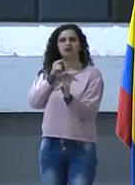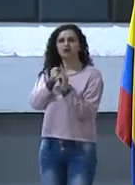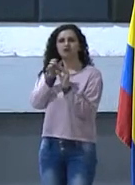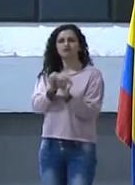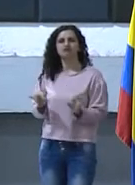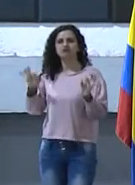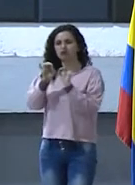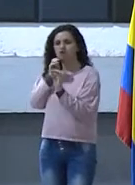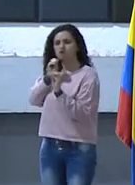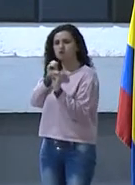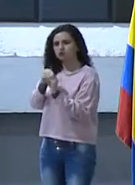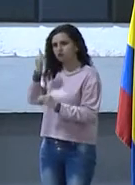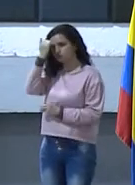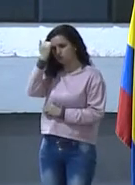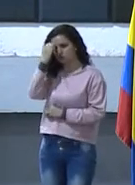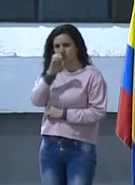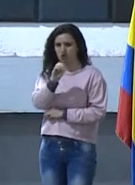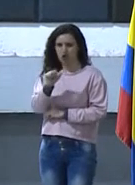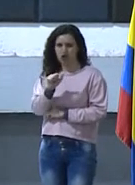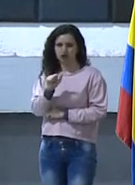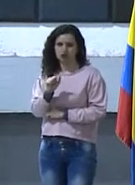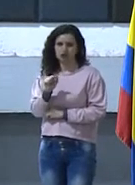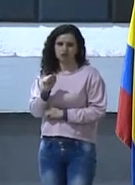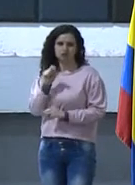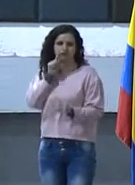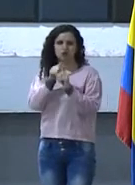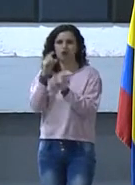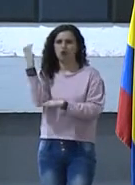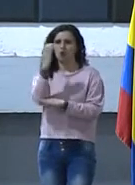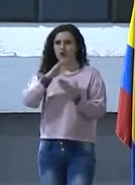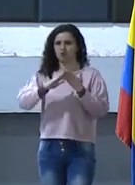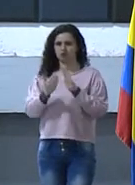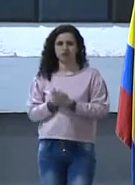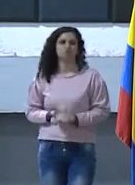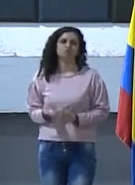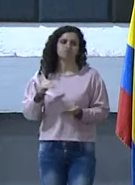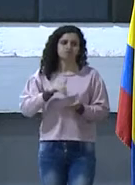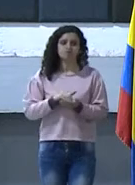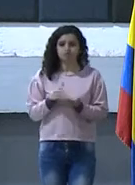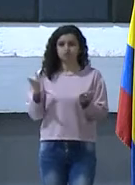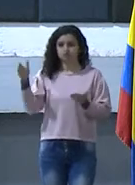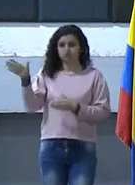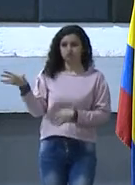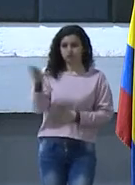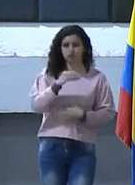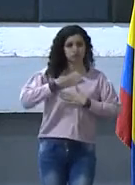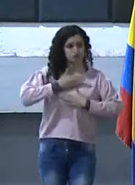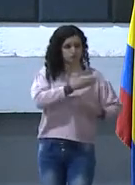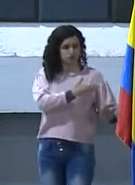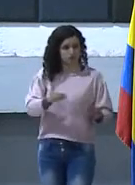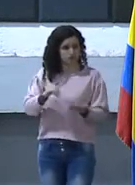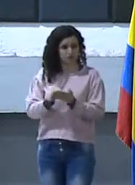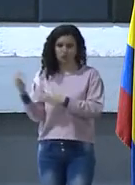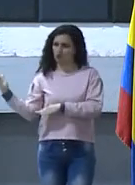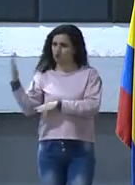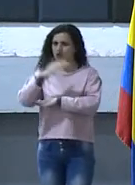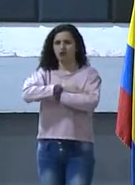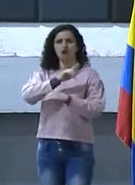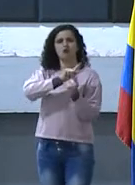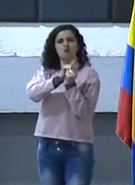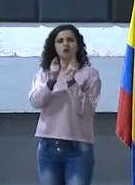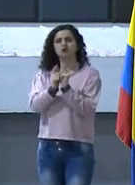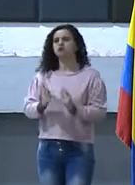maestros y maestras para una colombia en paz nuevamente entonces le damos les damos la bienvenida a estas jornadas por la vida la paz